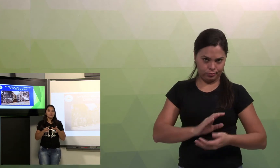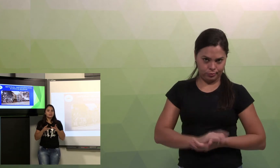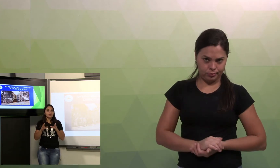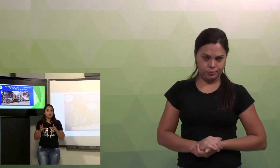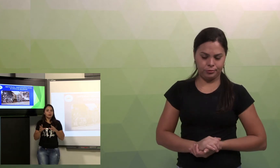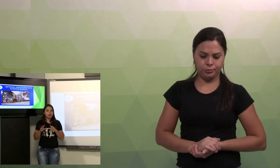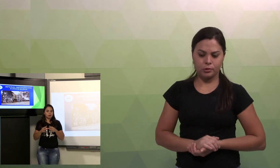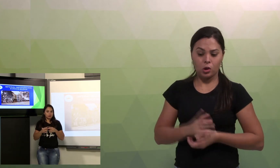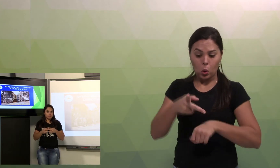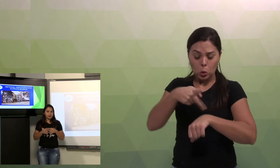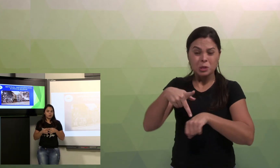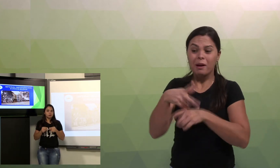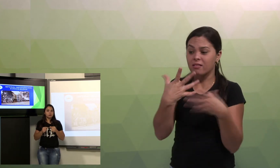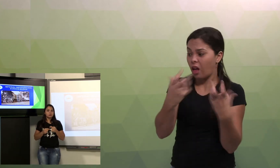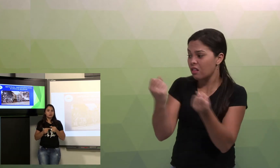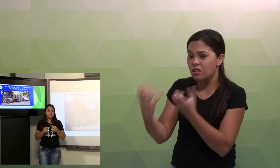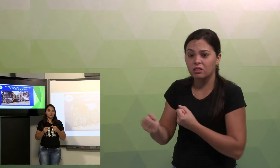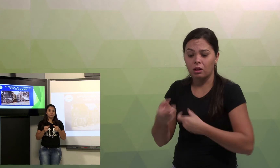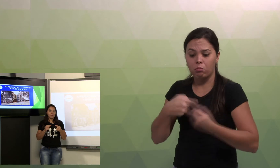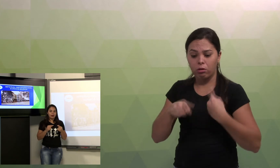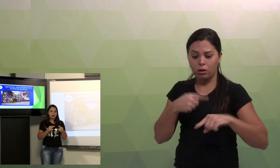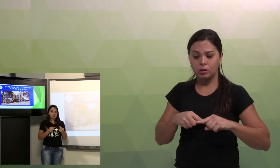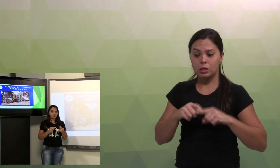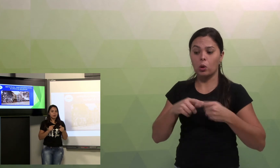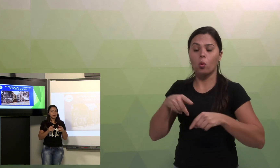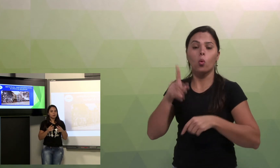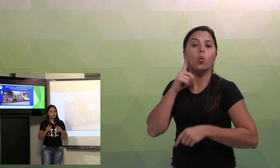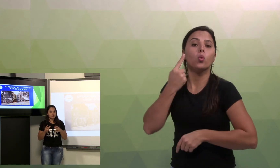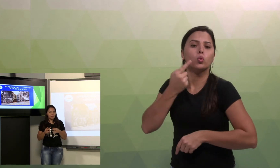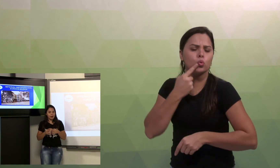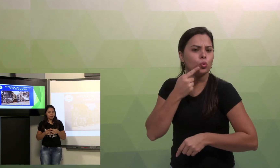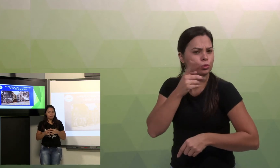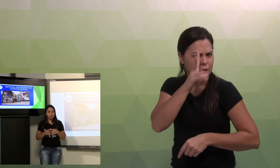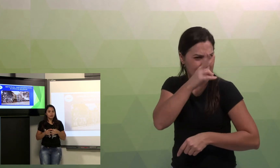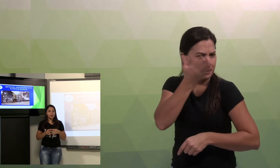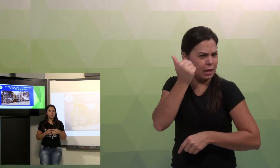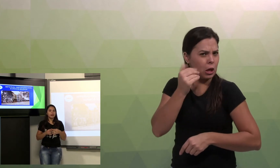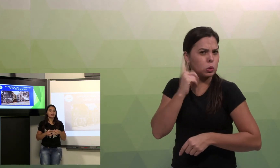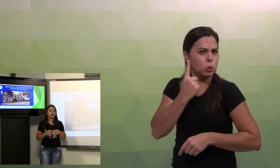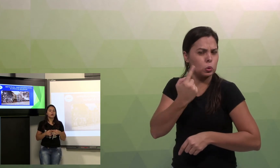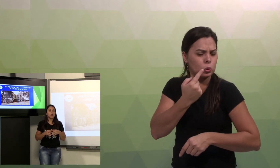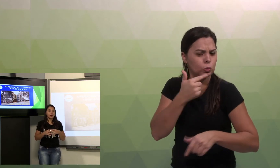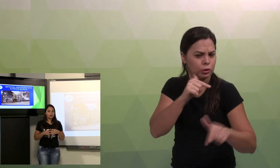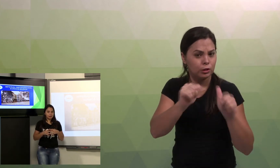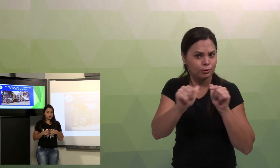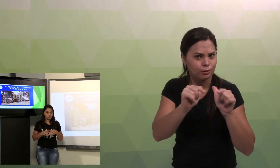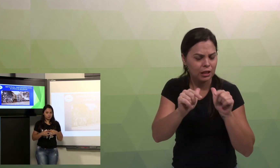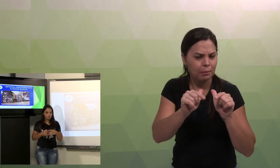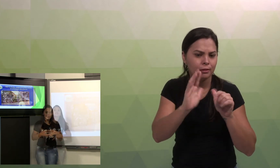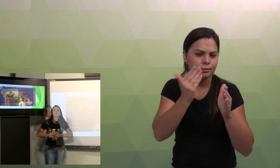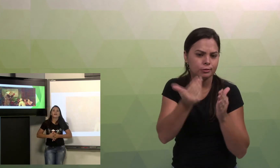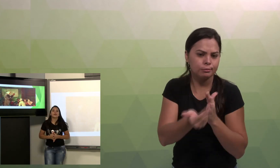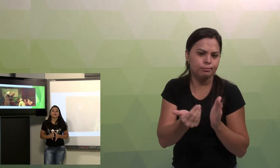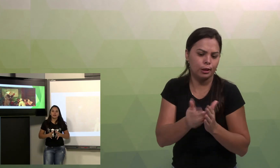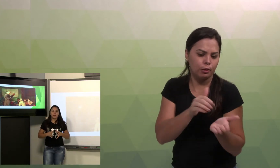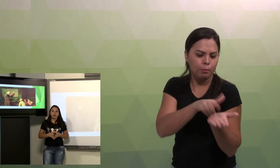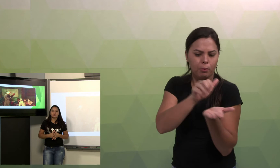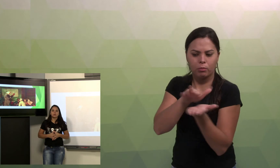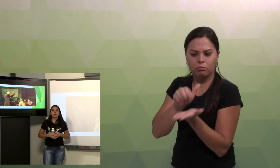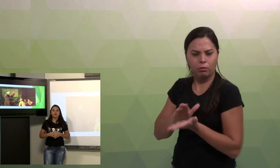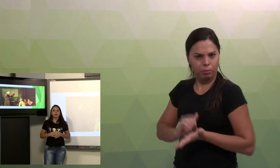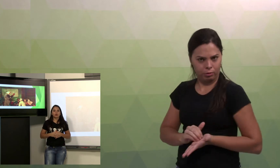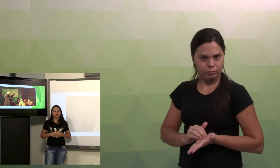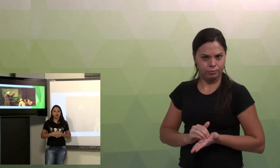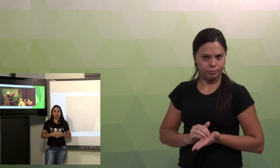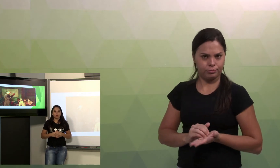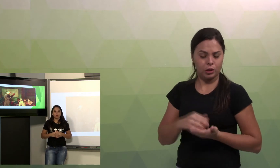Os países aceitaram o retrocesso e os surdos que estavam trabalhando perderam seus trabalhos, pois era obrigatório o oralismo. Tiveram